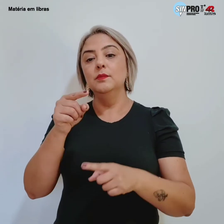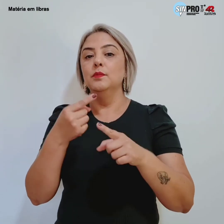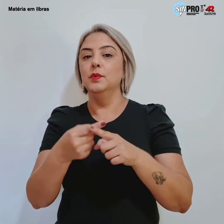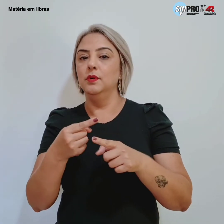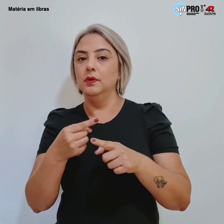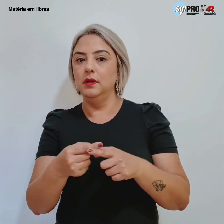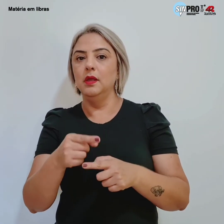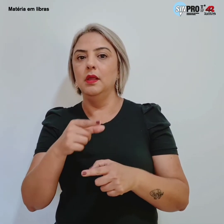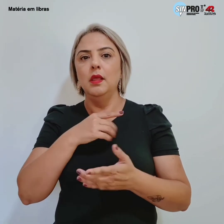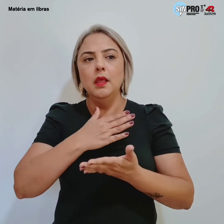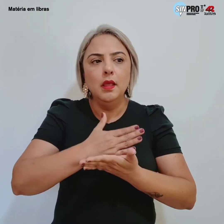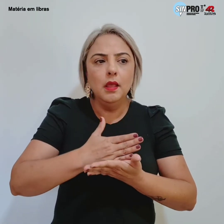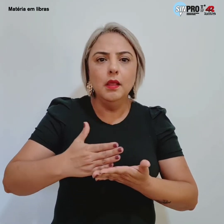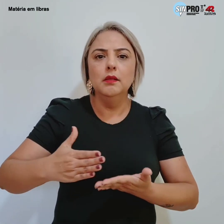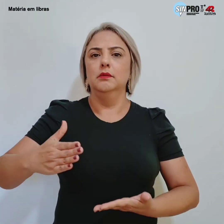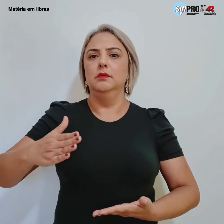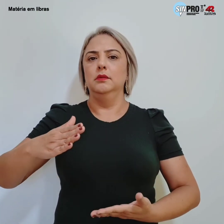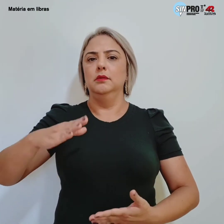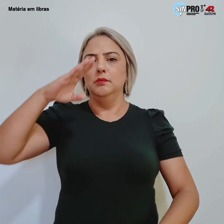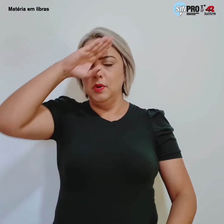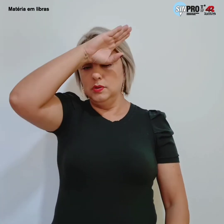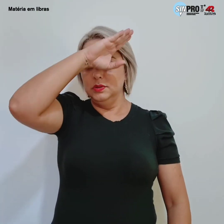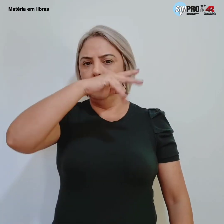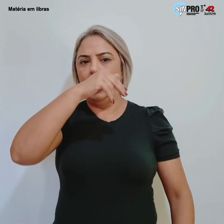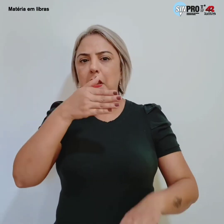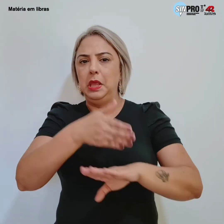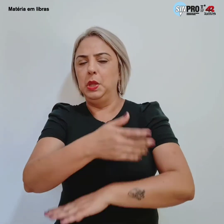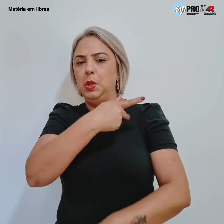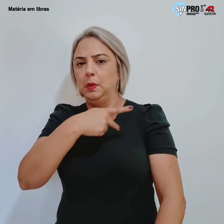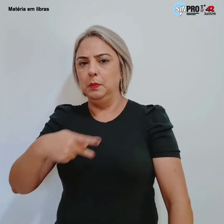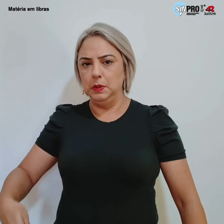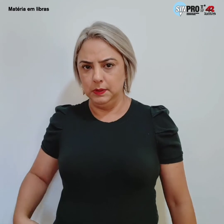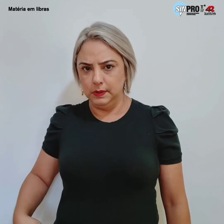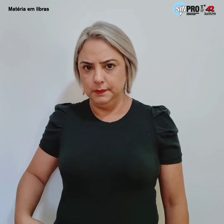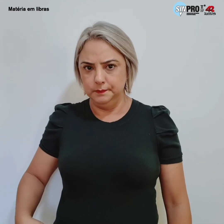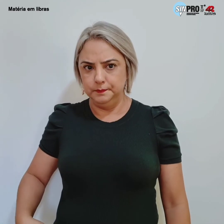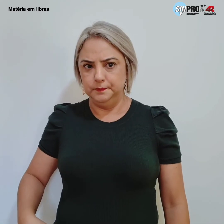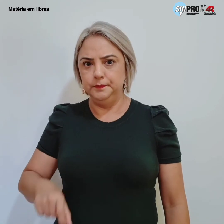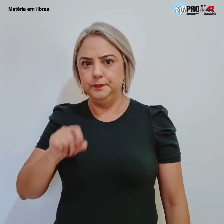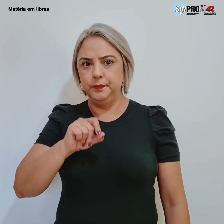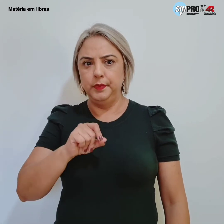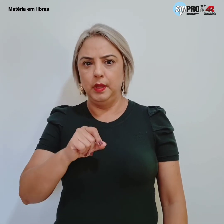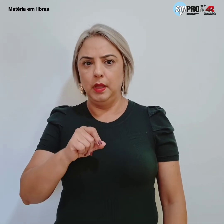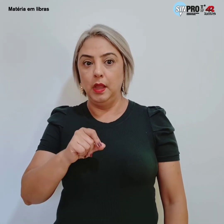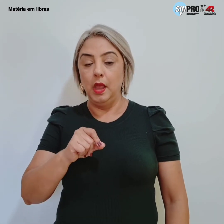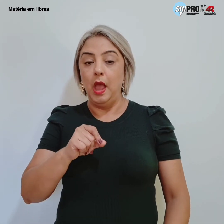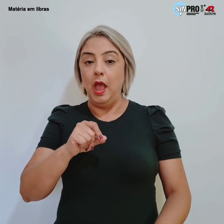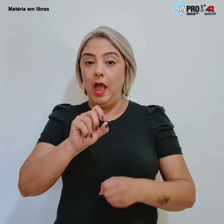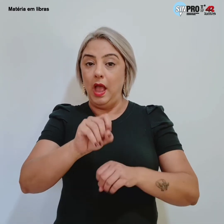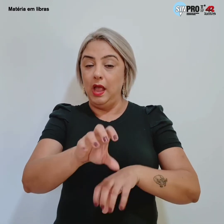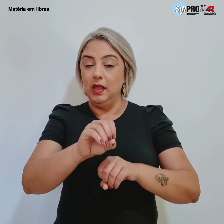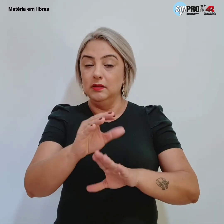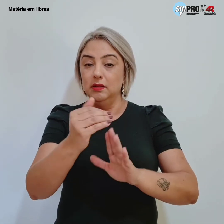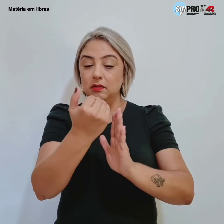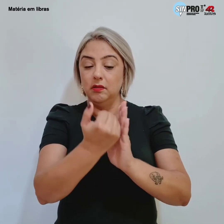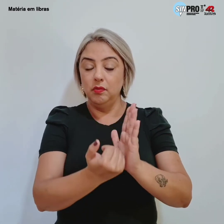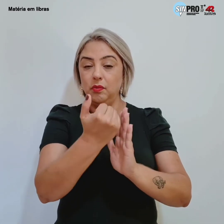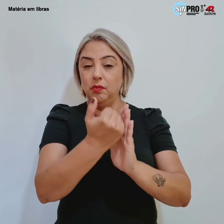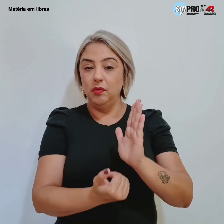Isso porque, desde que Bolsonaro assumiu a presidência da República, o caixa da educação vem minguando